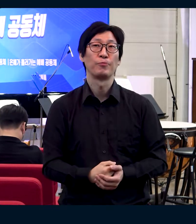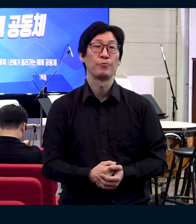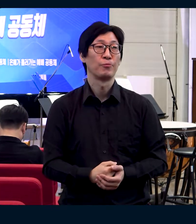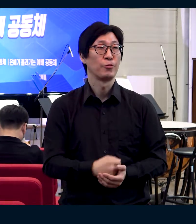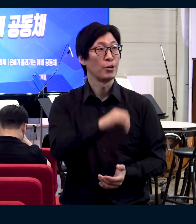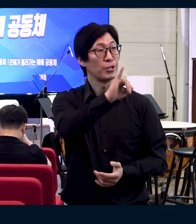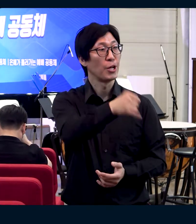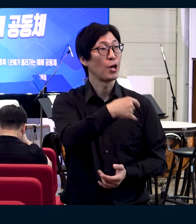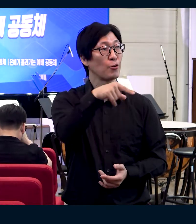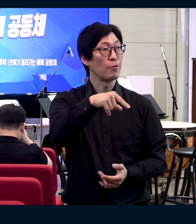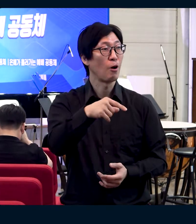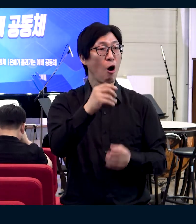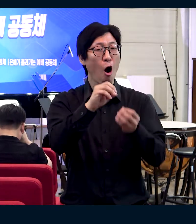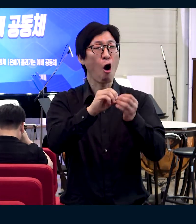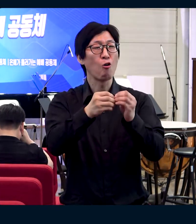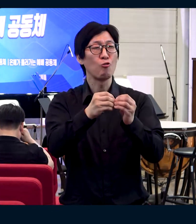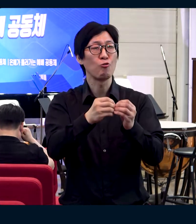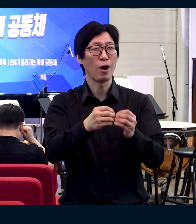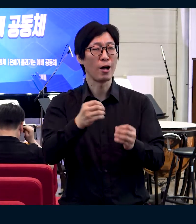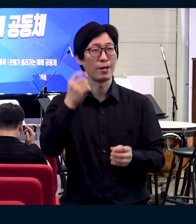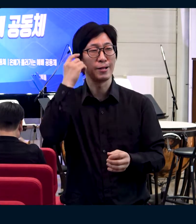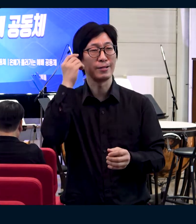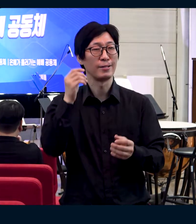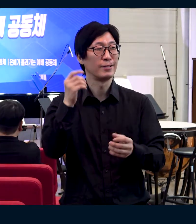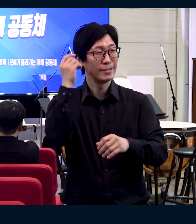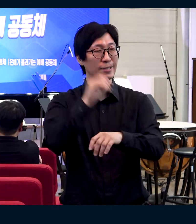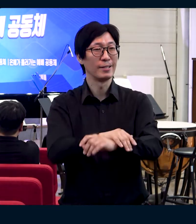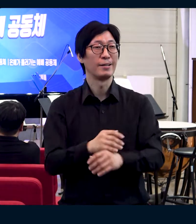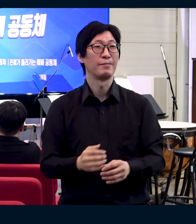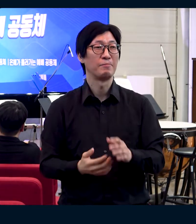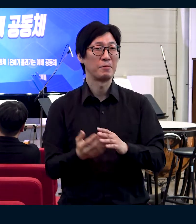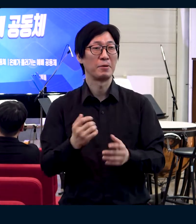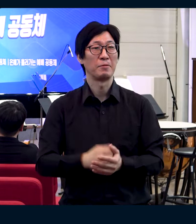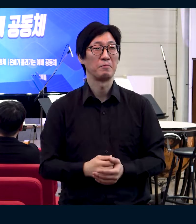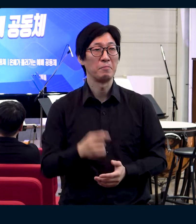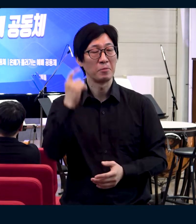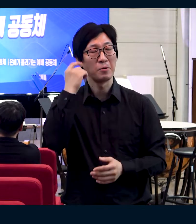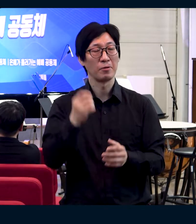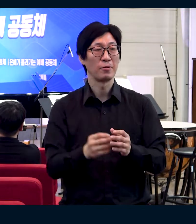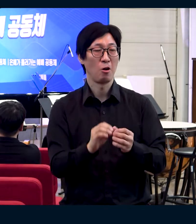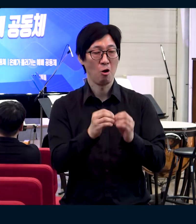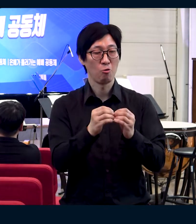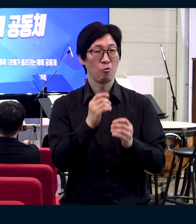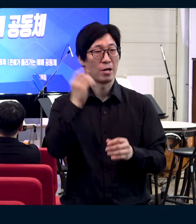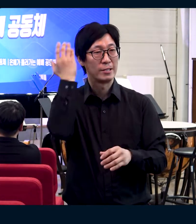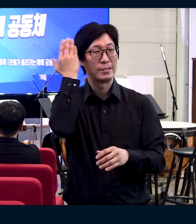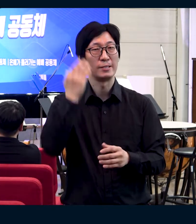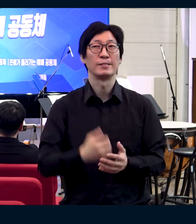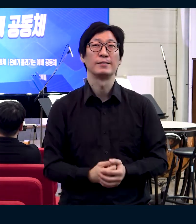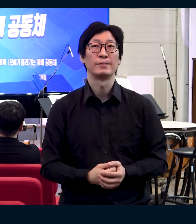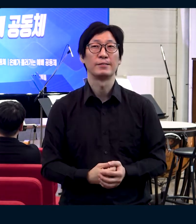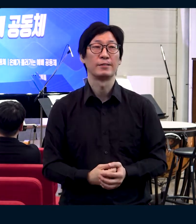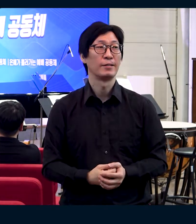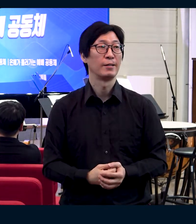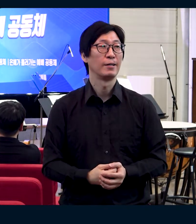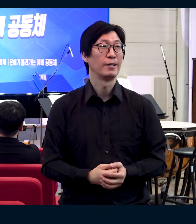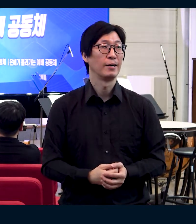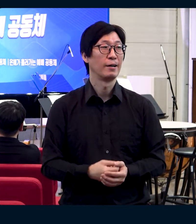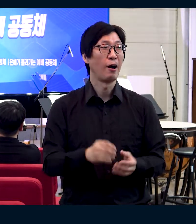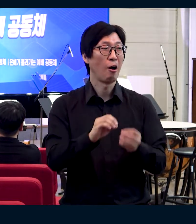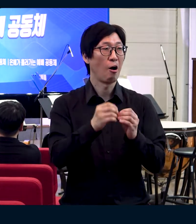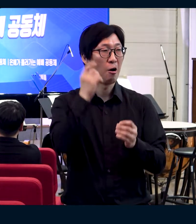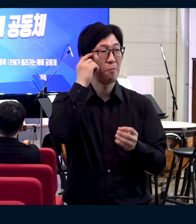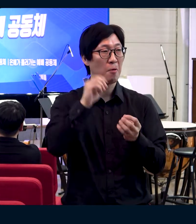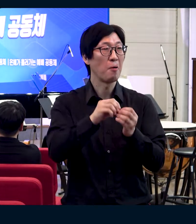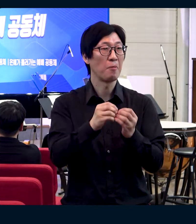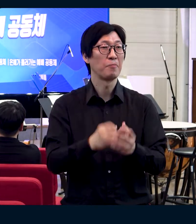저는 처음에 이 JQ가 나왔을 때는요, 이게 EQ처럼 굉장히 어떤 심오한 말인 줄 알았어요. 근데 알고 봤더니 그